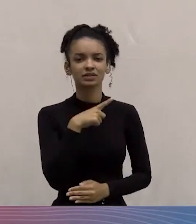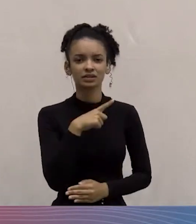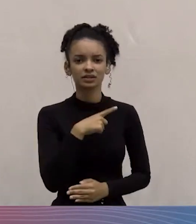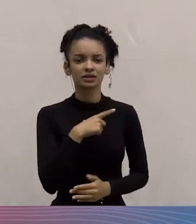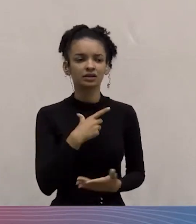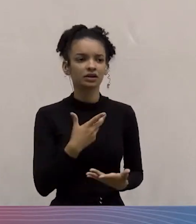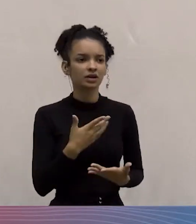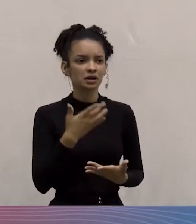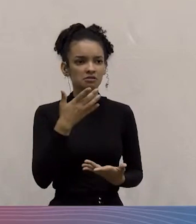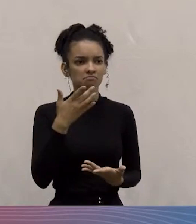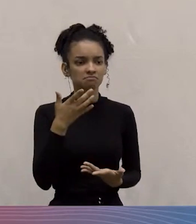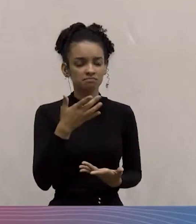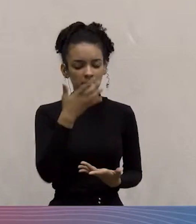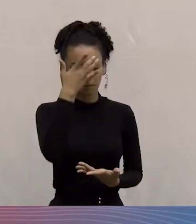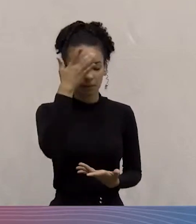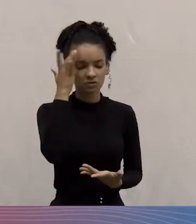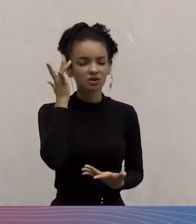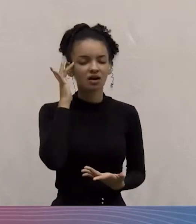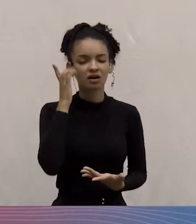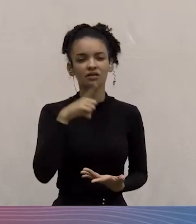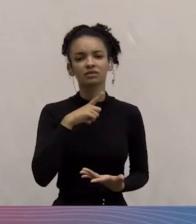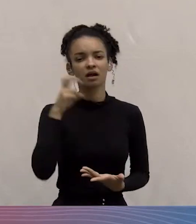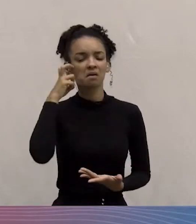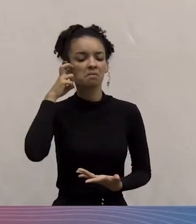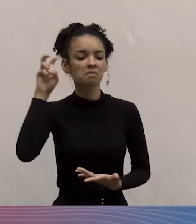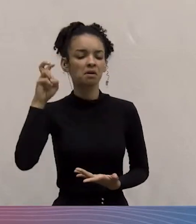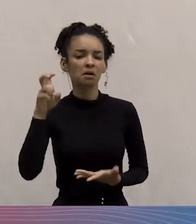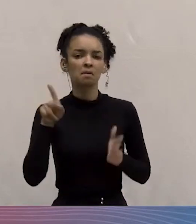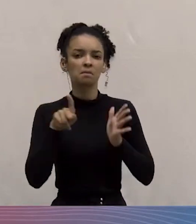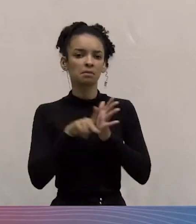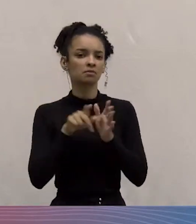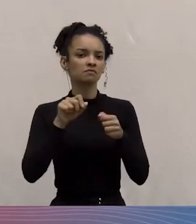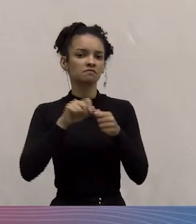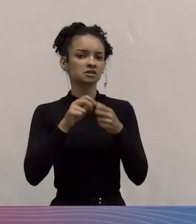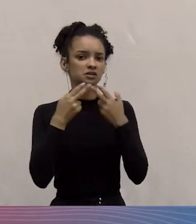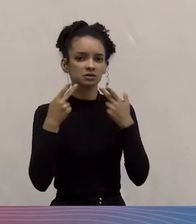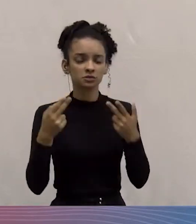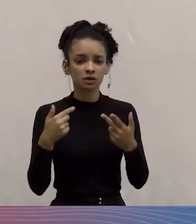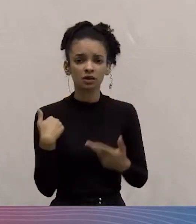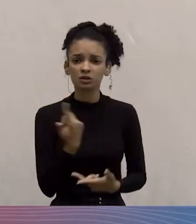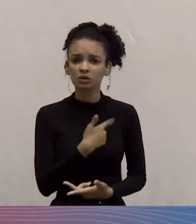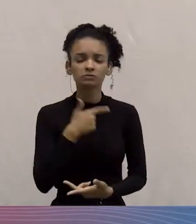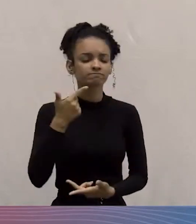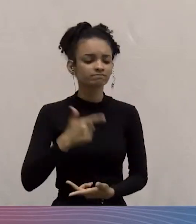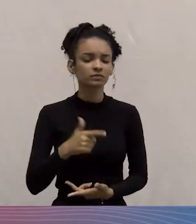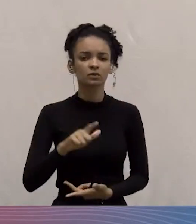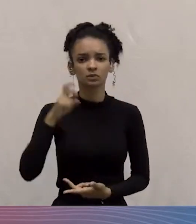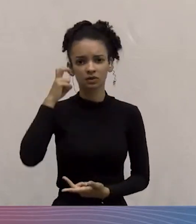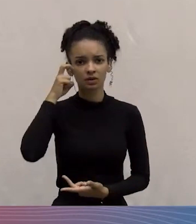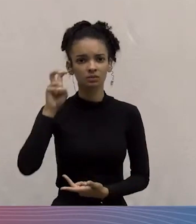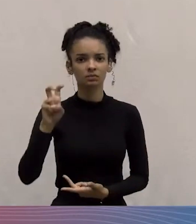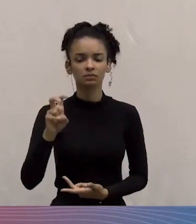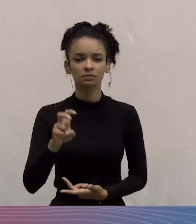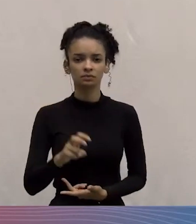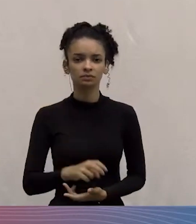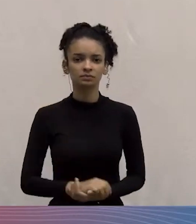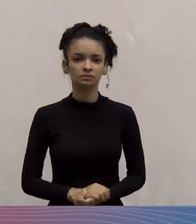acham que tem capacidade própria para fazer as coisas. Irmão, nós não temos capacidade.